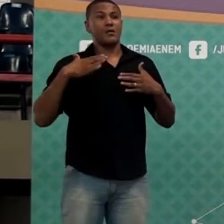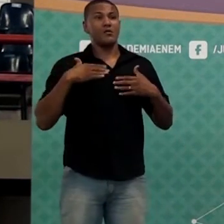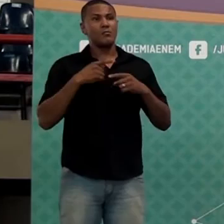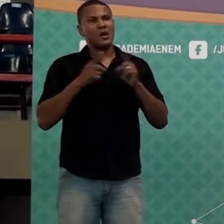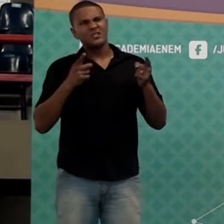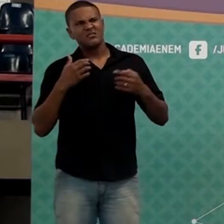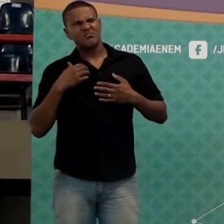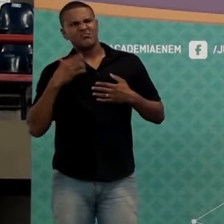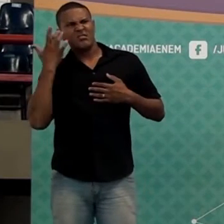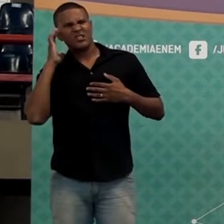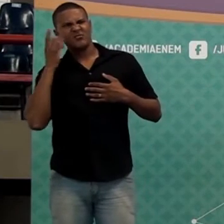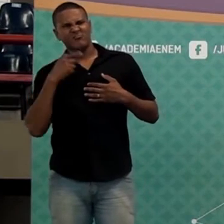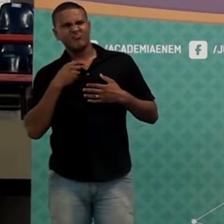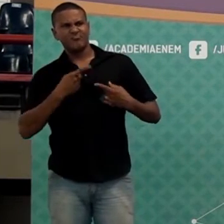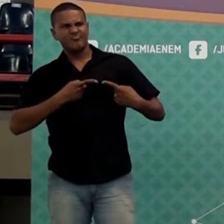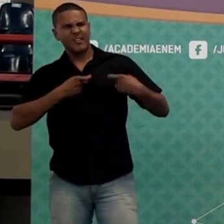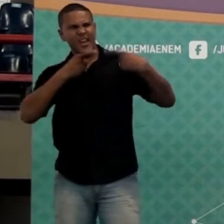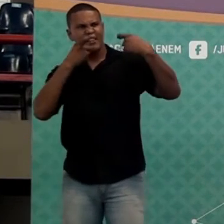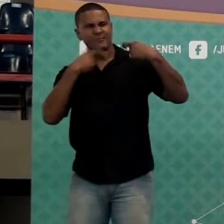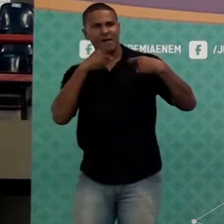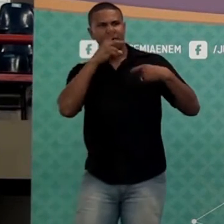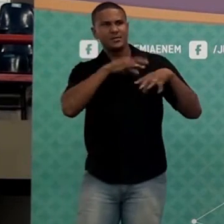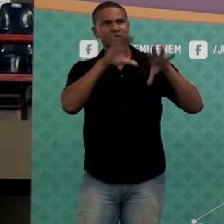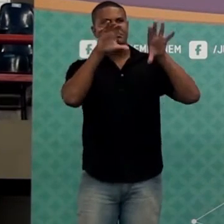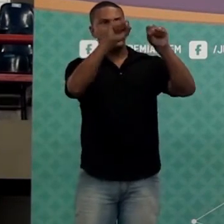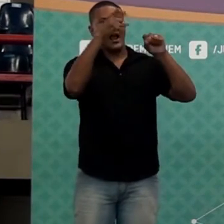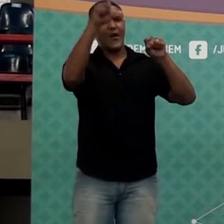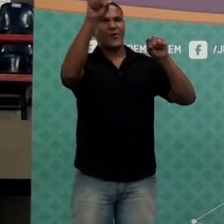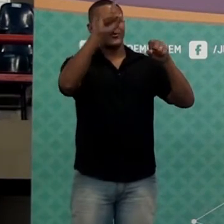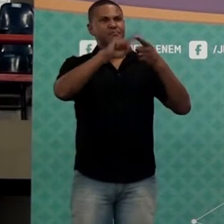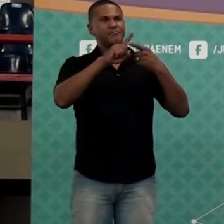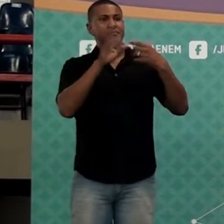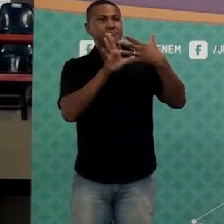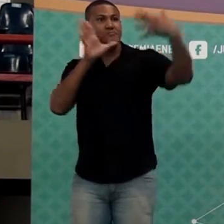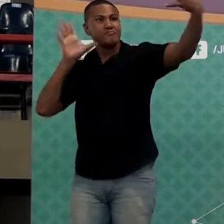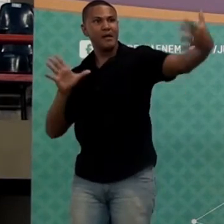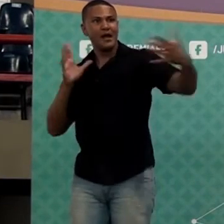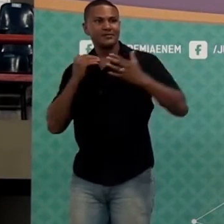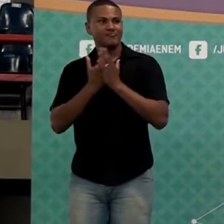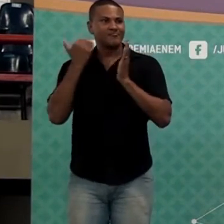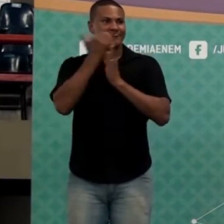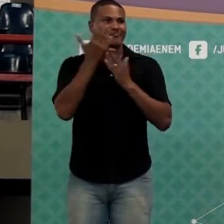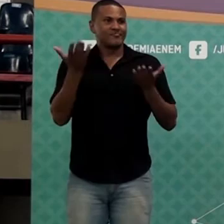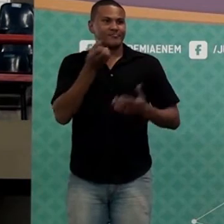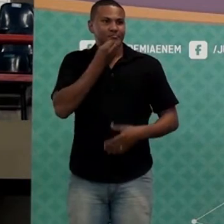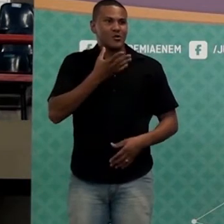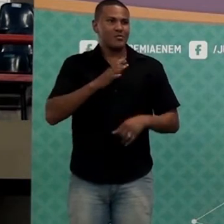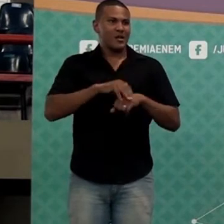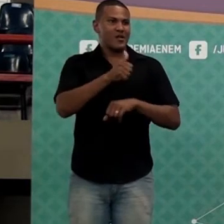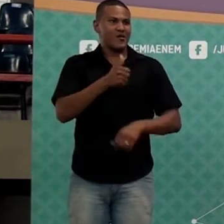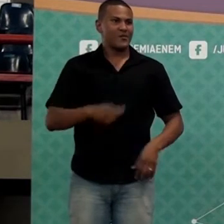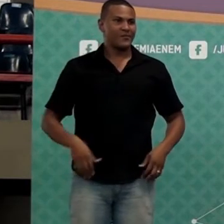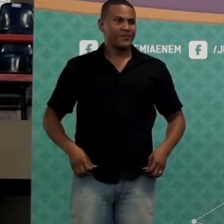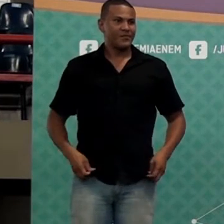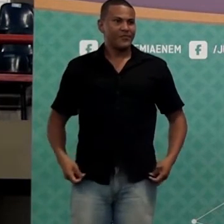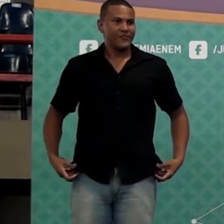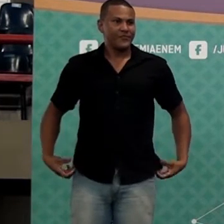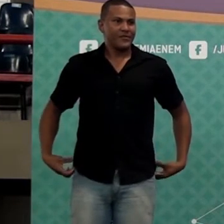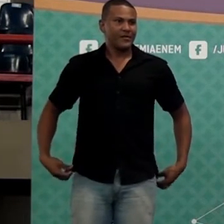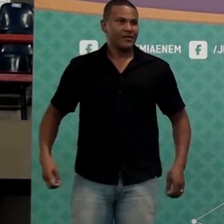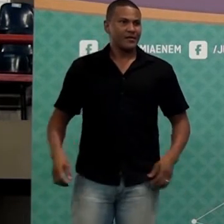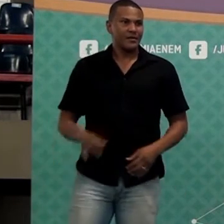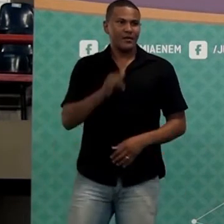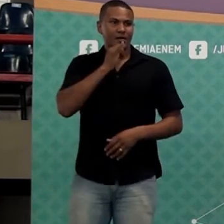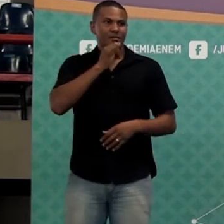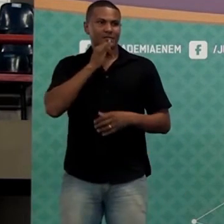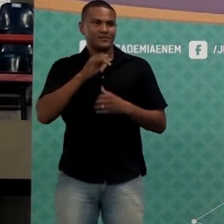guerra e ampliar um pouquinho mais para lá. Então, você já sabe, na Idade Moderna vai ter guerra só em dia que terminar com